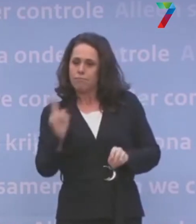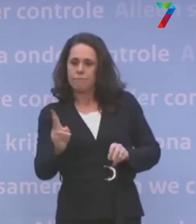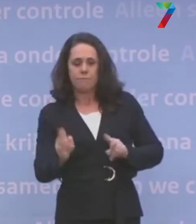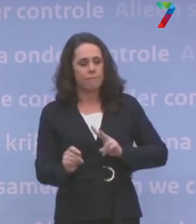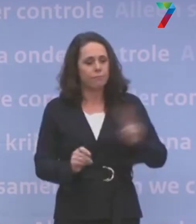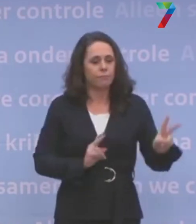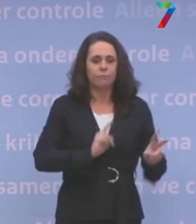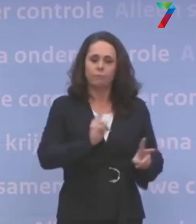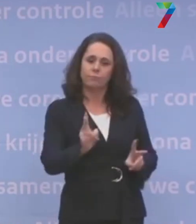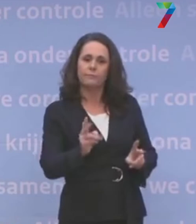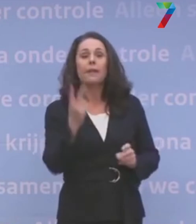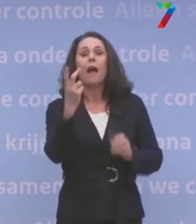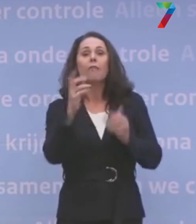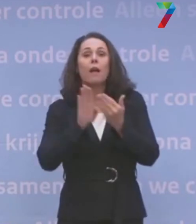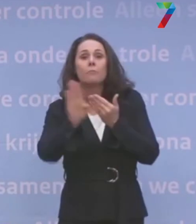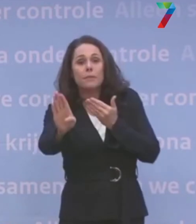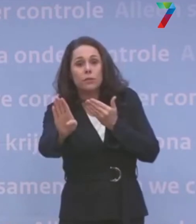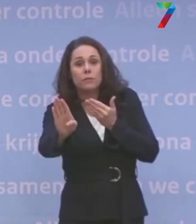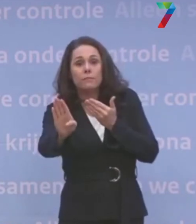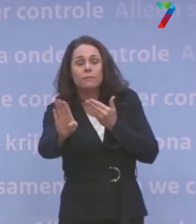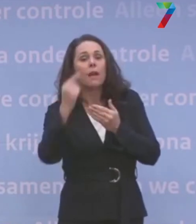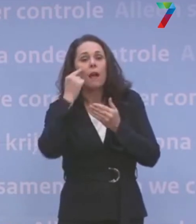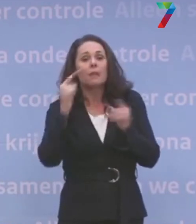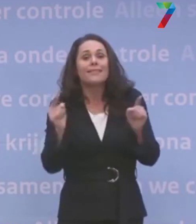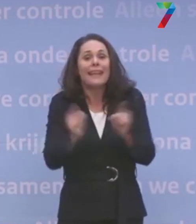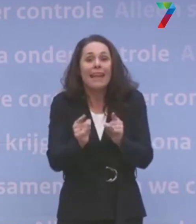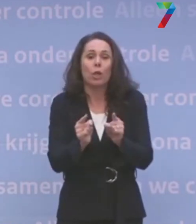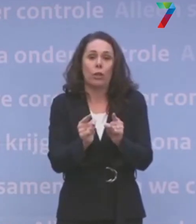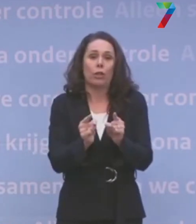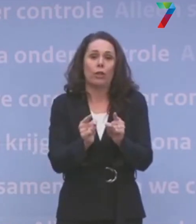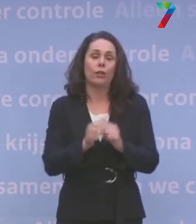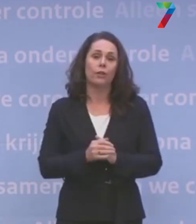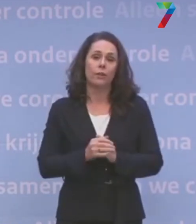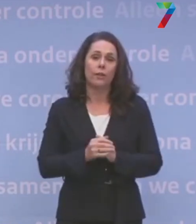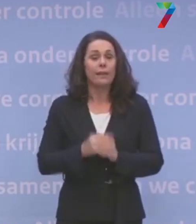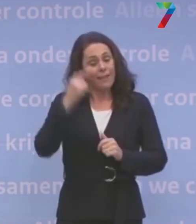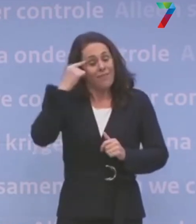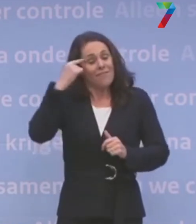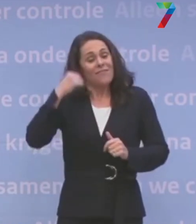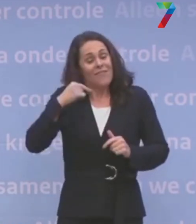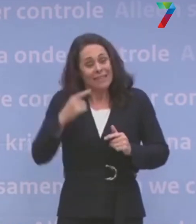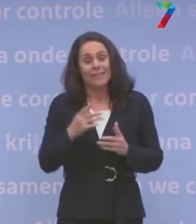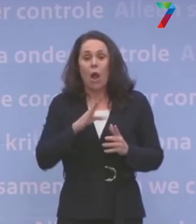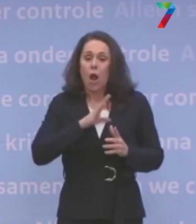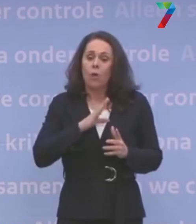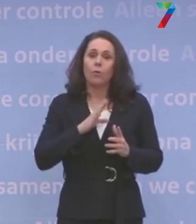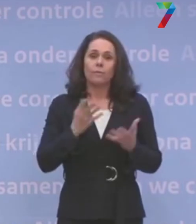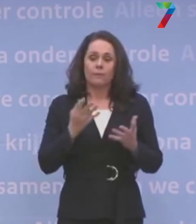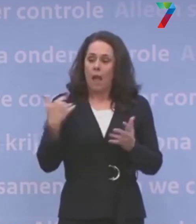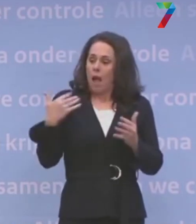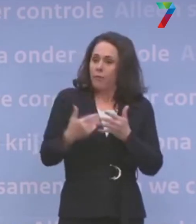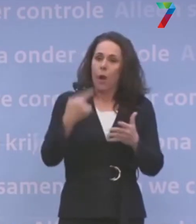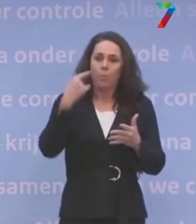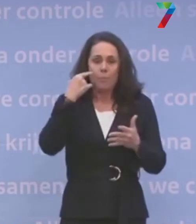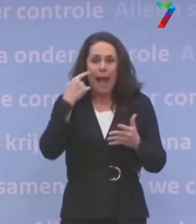En dat als je die 1,5 meter in acht neemt, die kans veel kleiner is. En wat we ook weten is dat dat in de afgelopen maanden op zo'n schaal wel gebeurd